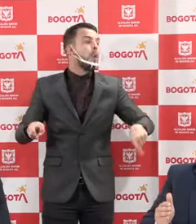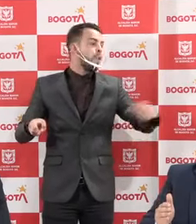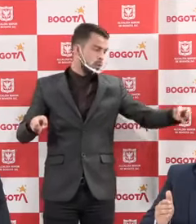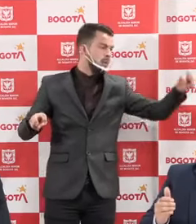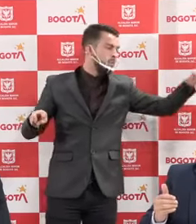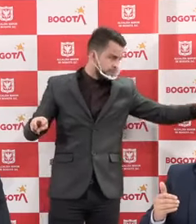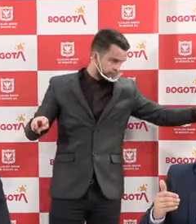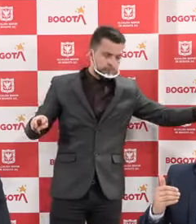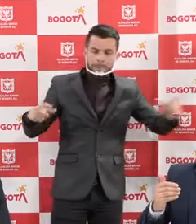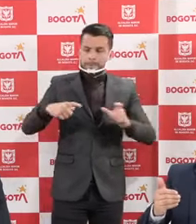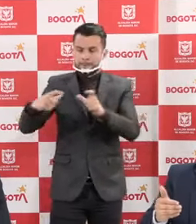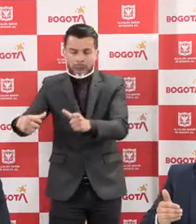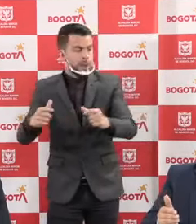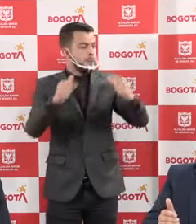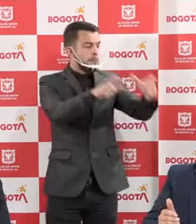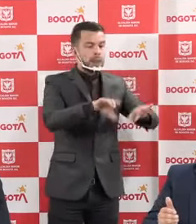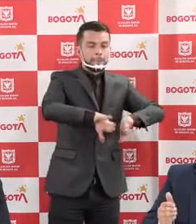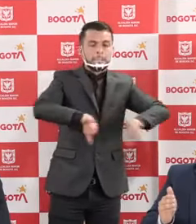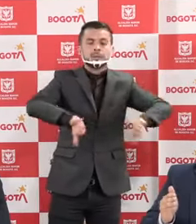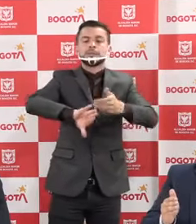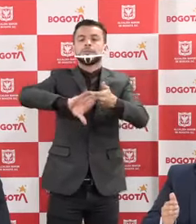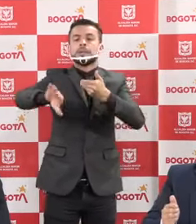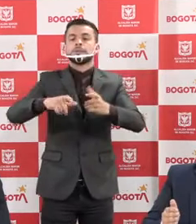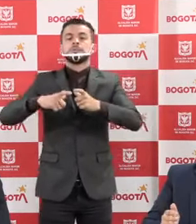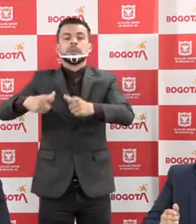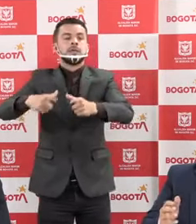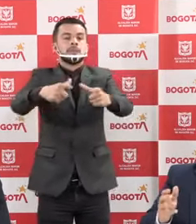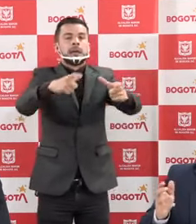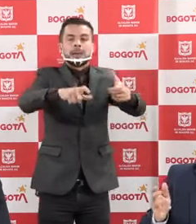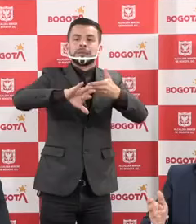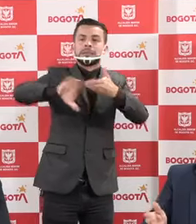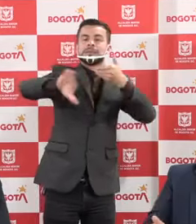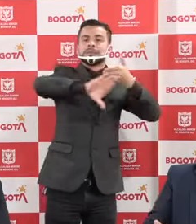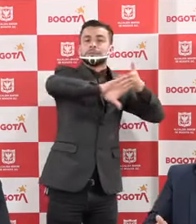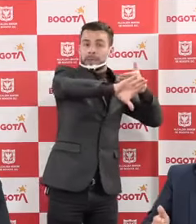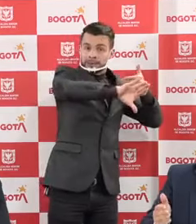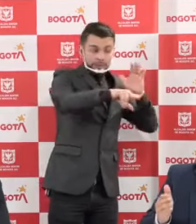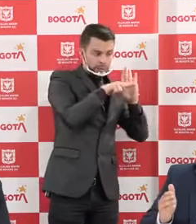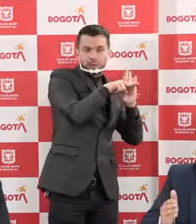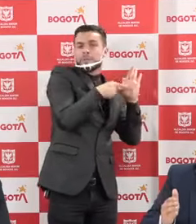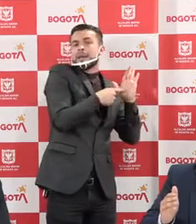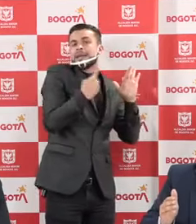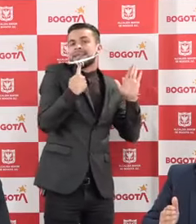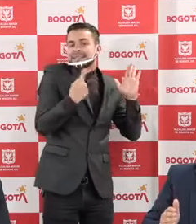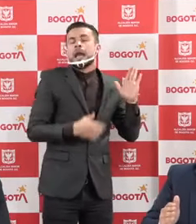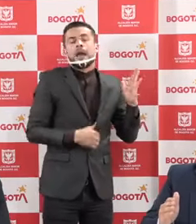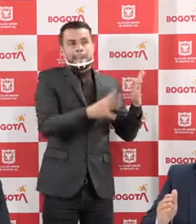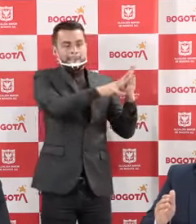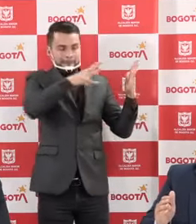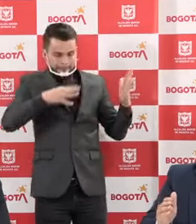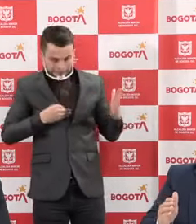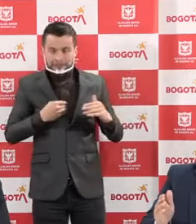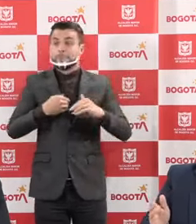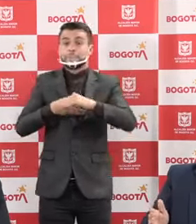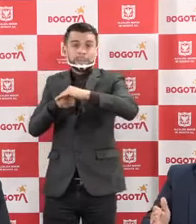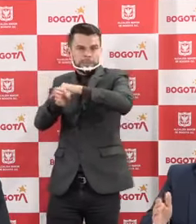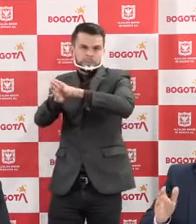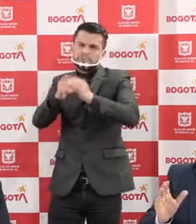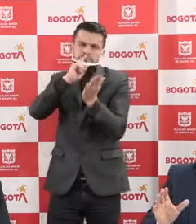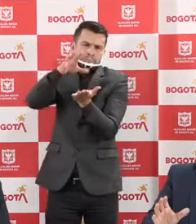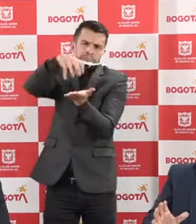comerciales al permitirse el funcionamiento de las plazoletas de comida para servicio a la mesa que garanticen este distanciamiento